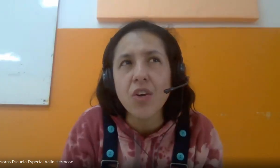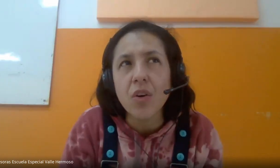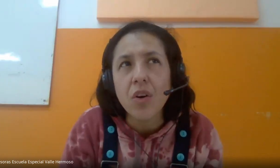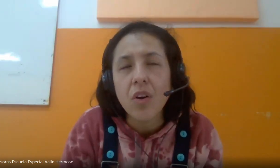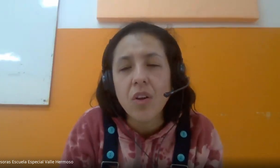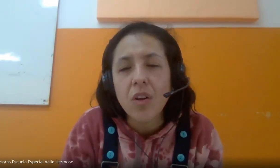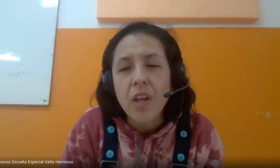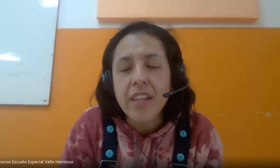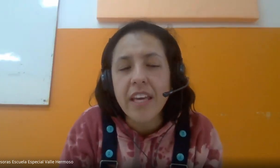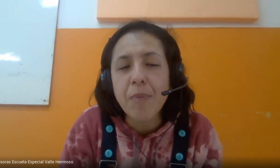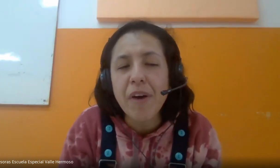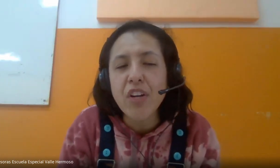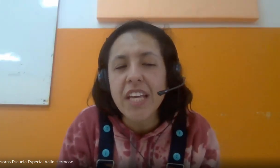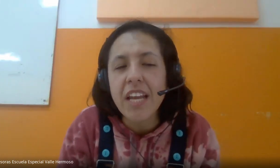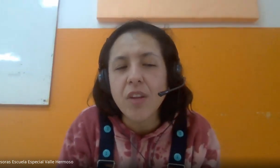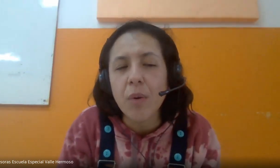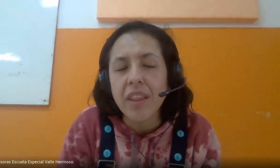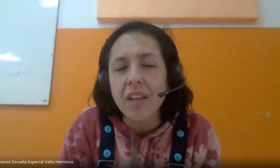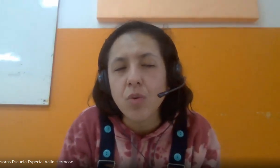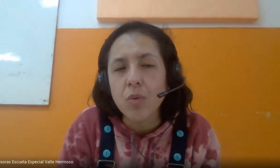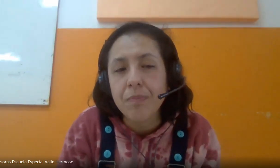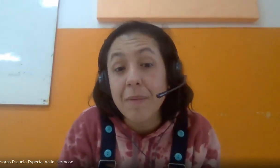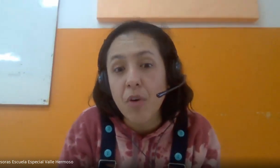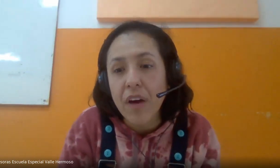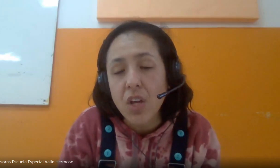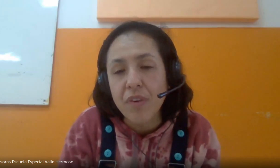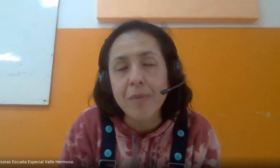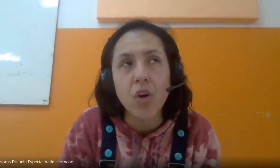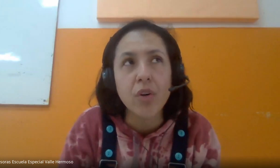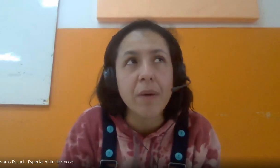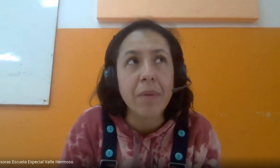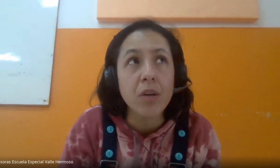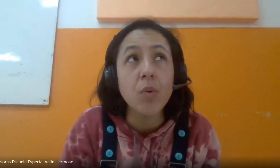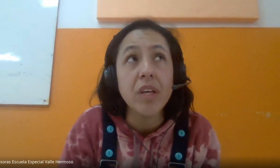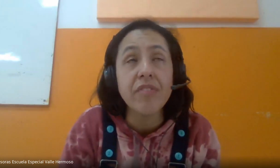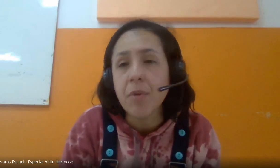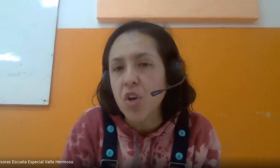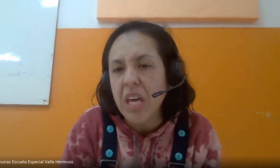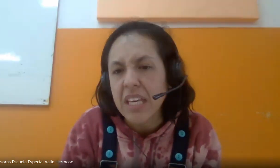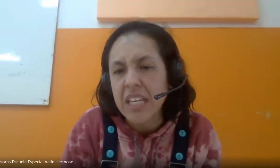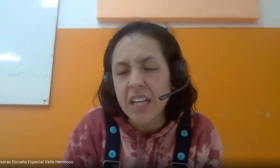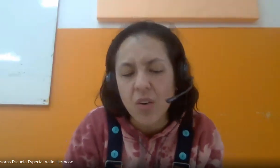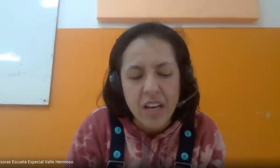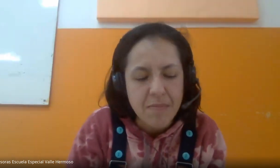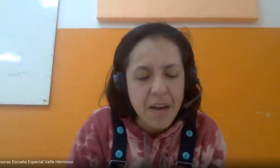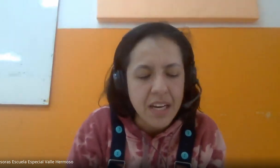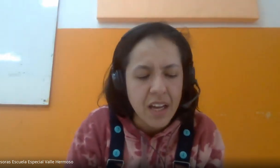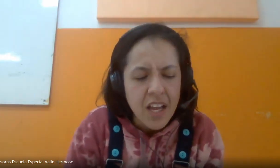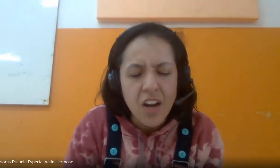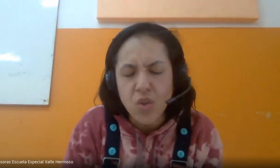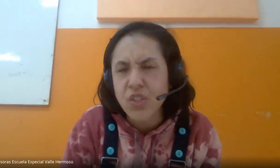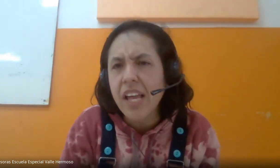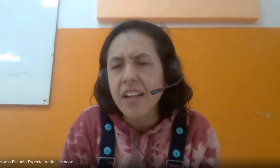originario? ¿De qué pueblo originario te acuerdas tú? Vimos varios, vimos los Rapa Nui, vimos los Diaguita, los Aymara, los